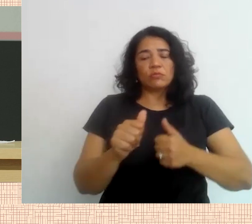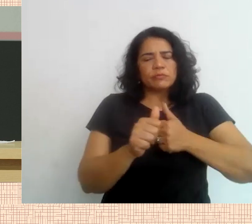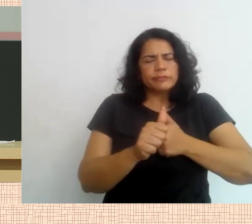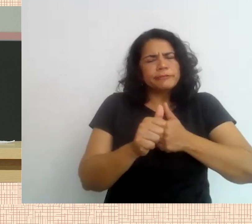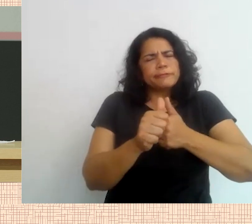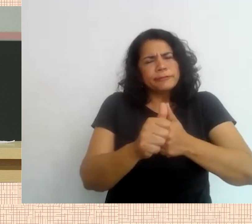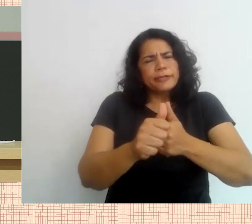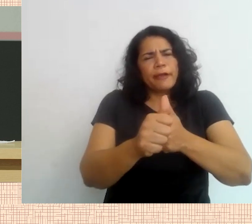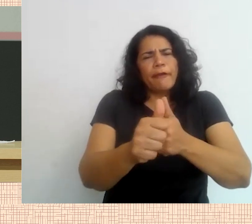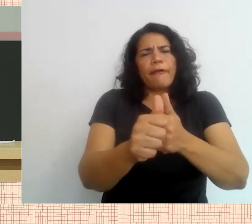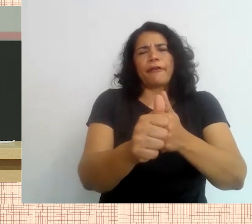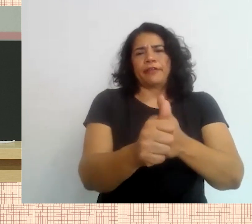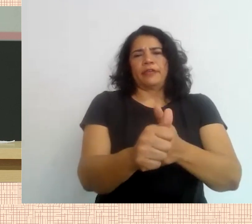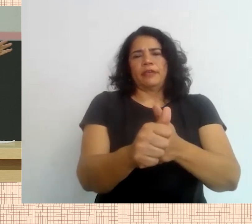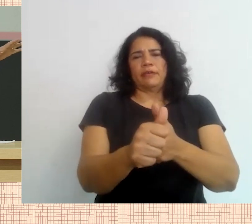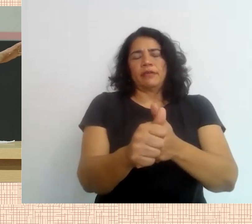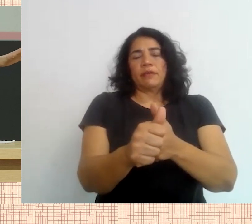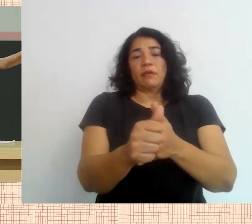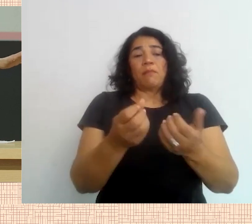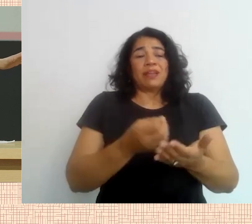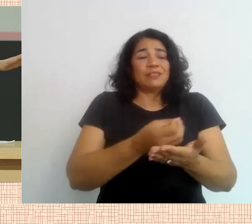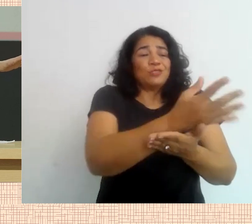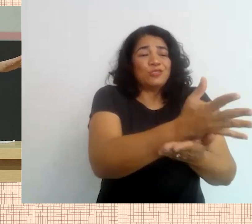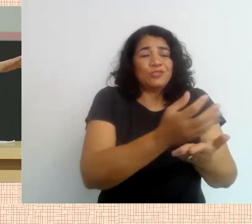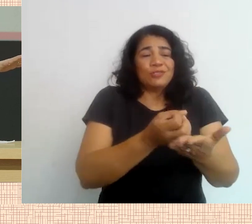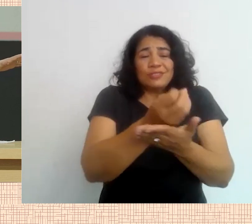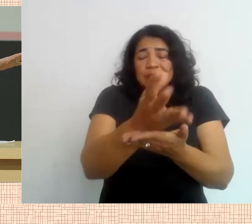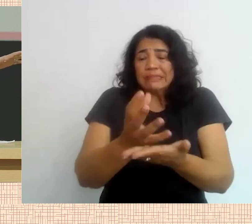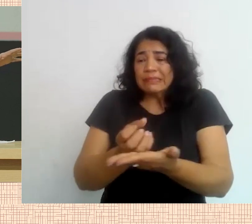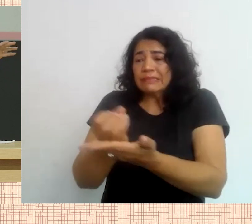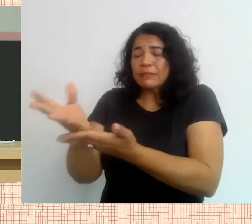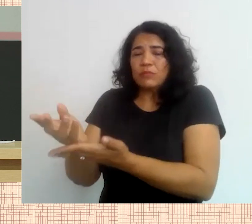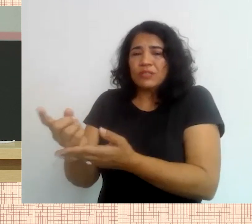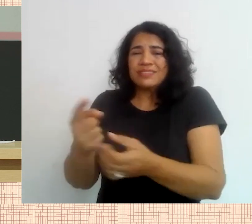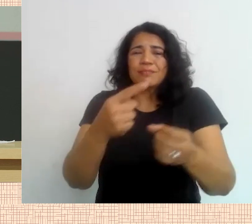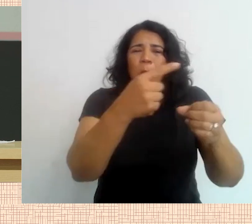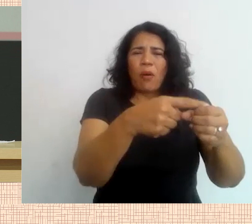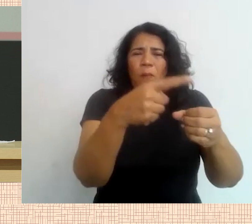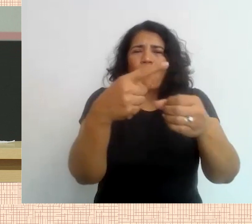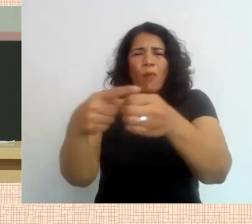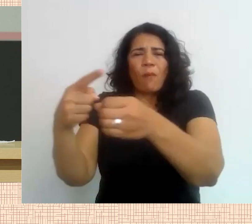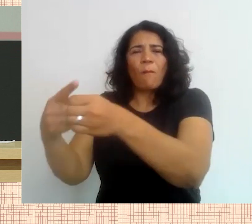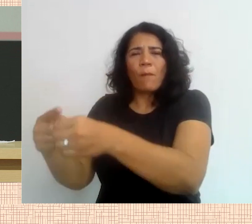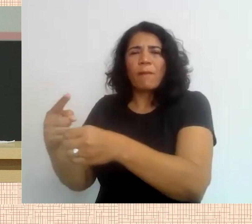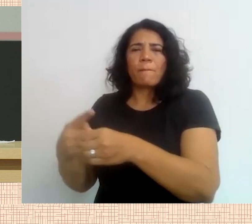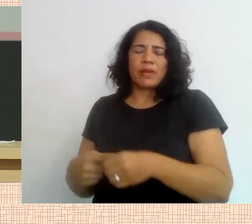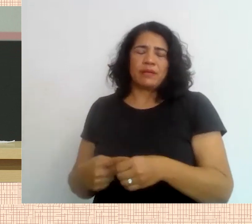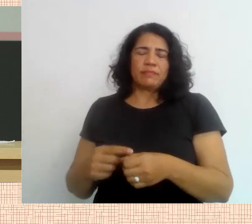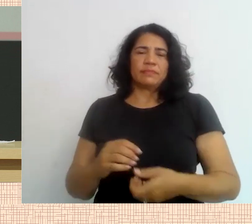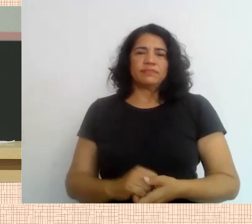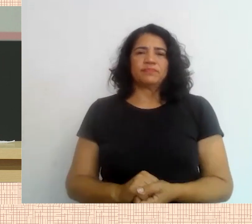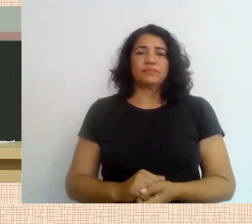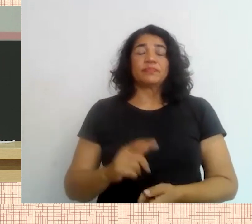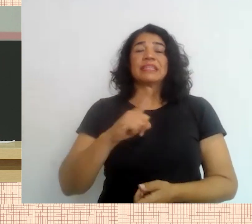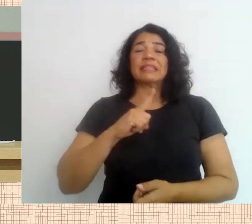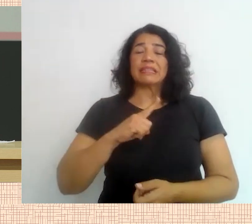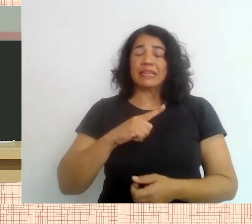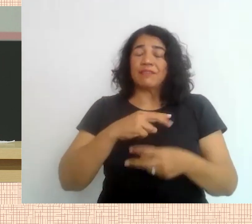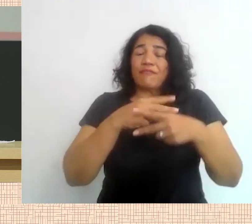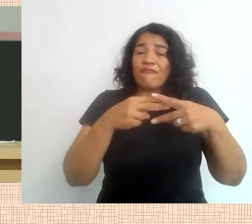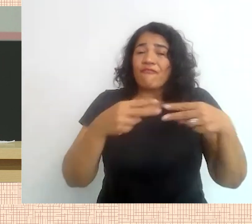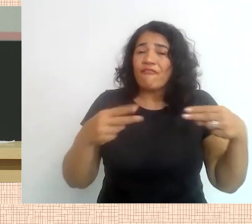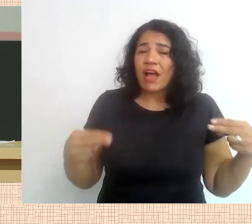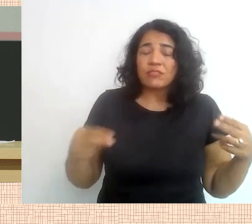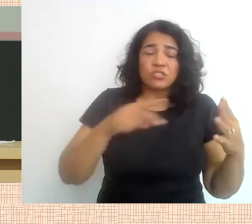apóstolos, enviados de Deus em várias regiões da terra. Só que todos eles, como Apocalipse